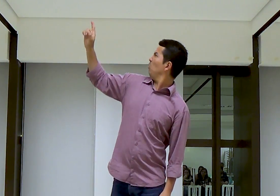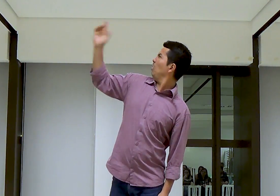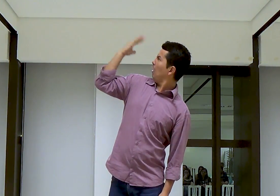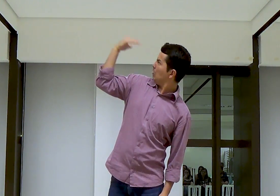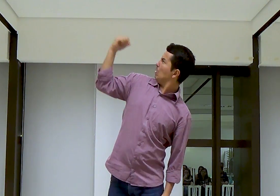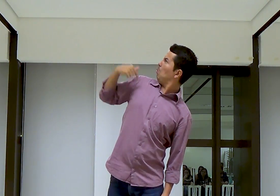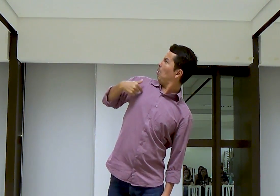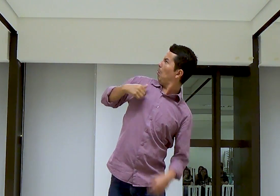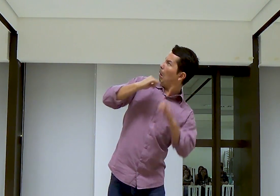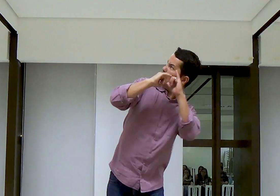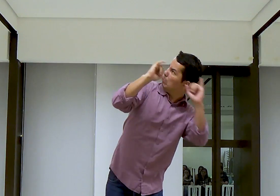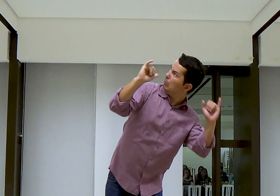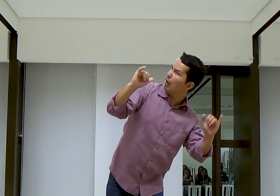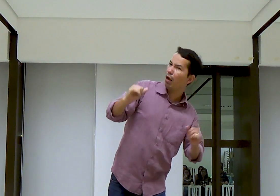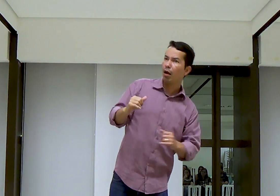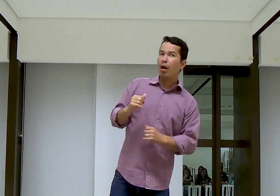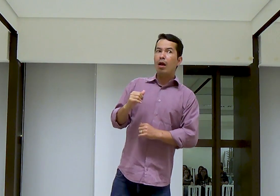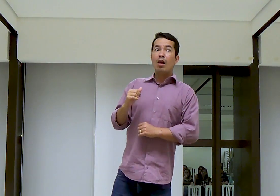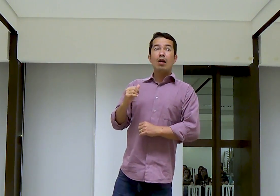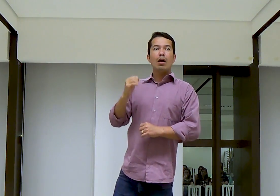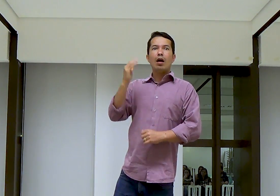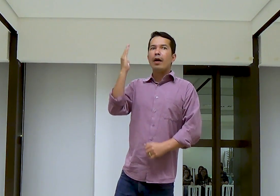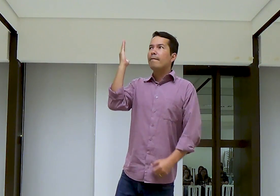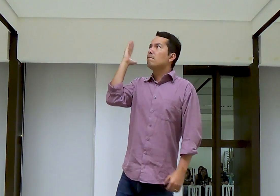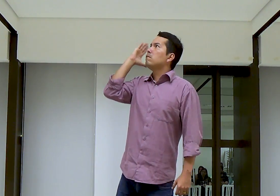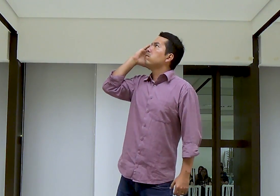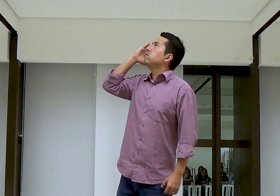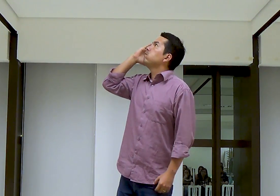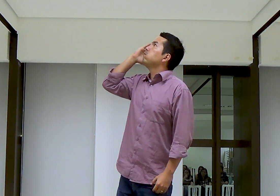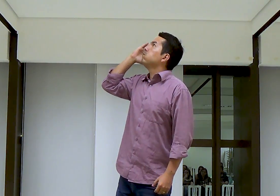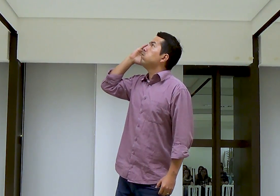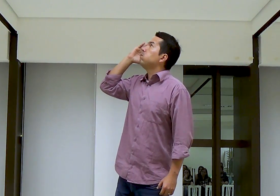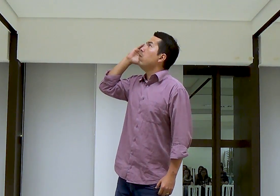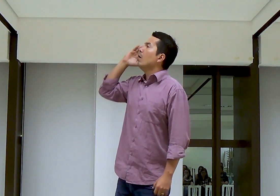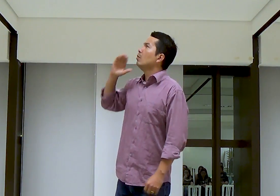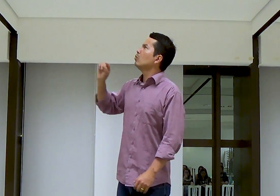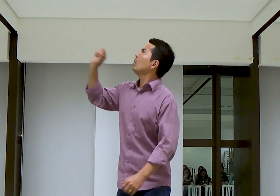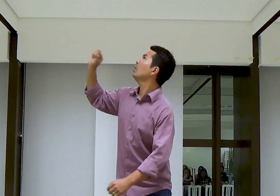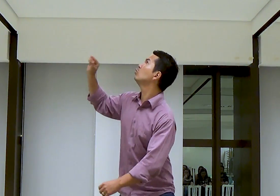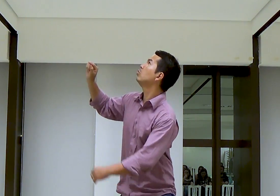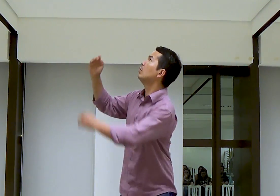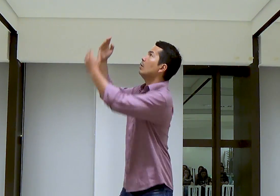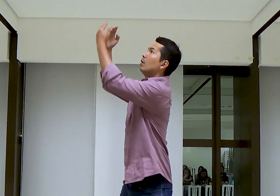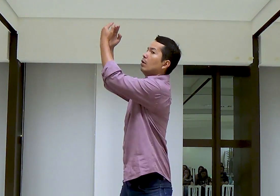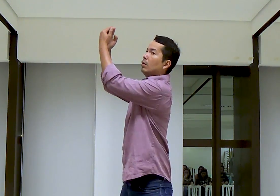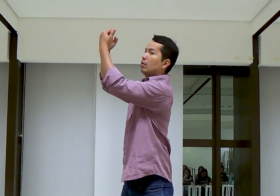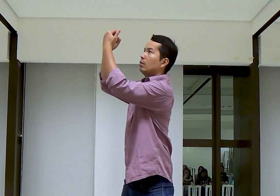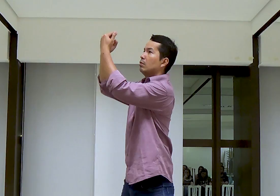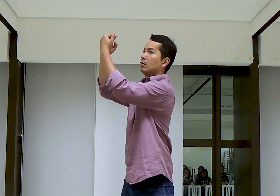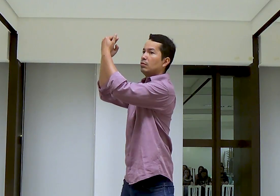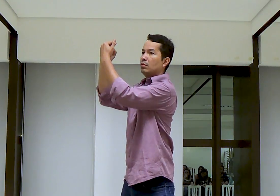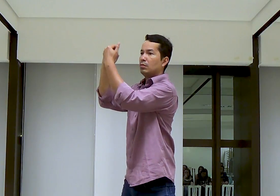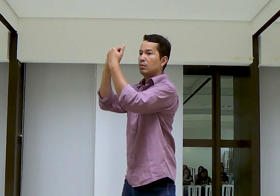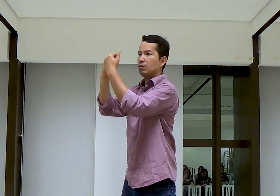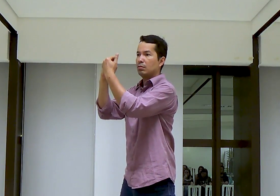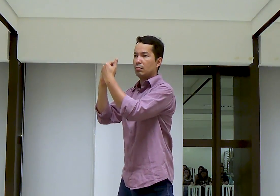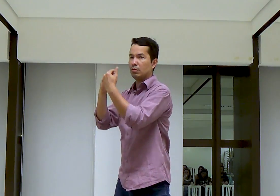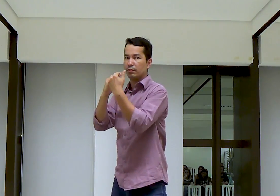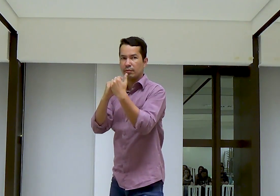sabermos e entendermos que Deus nos chamou para anunciar. E você diz: sim, ok, Senhor, eu entendi.